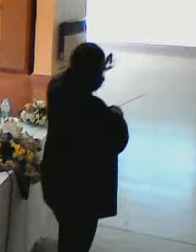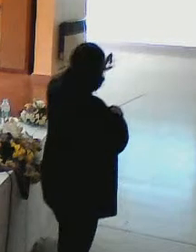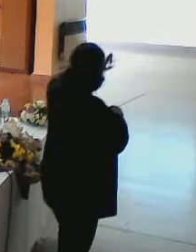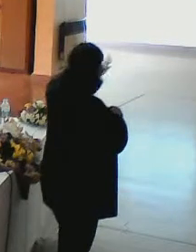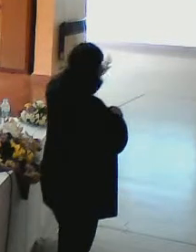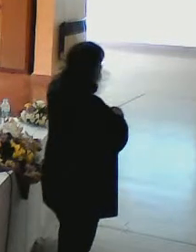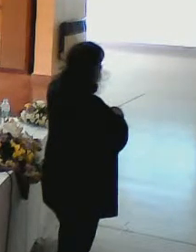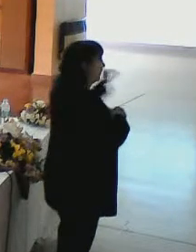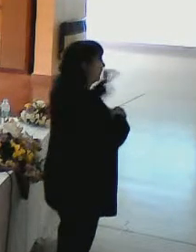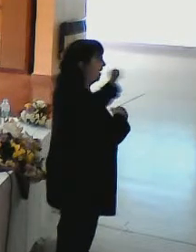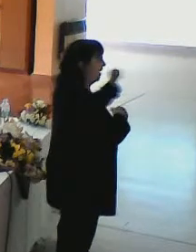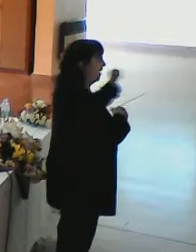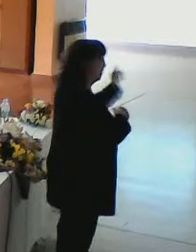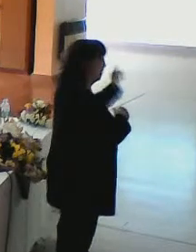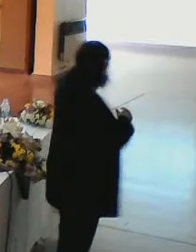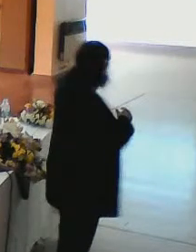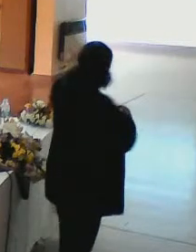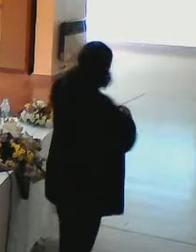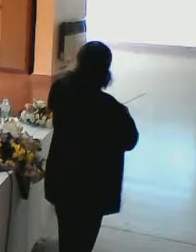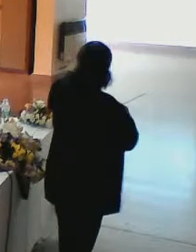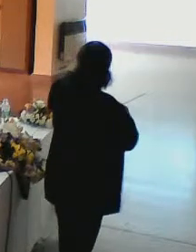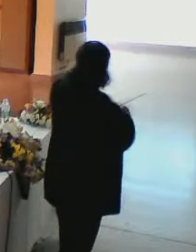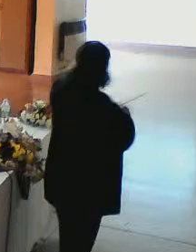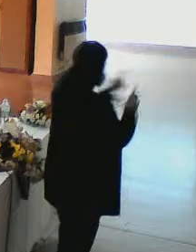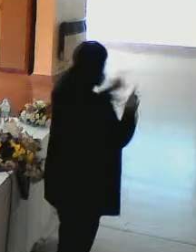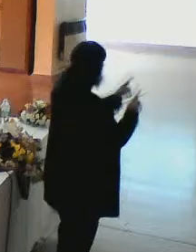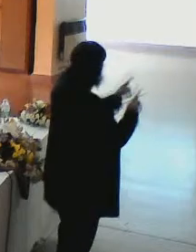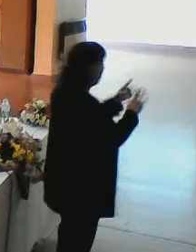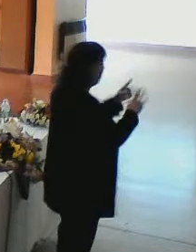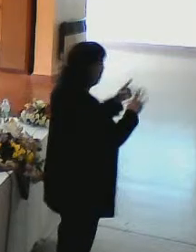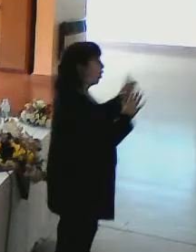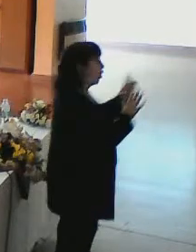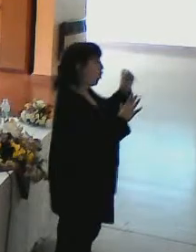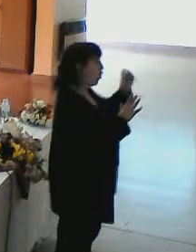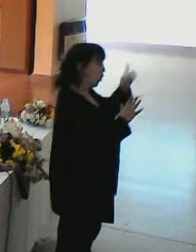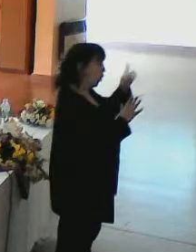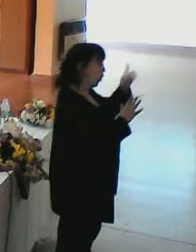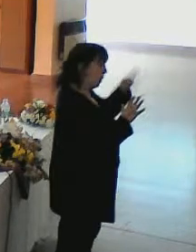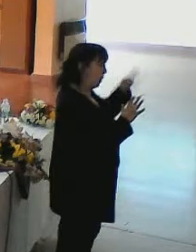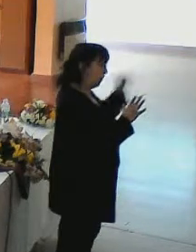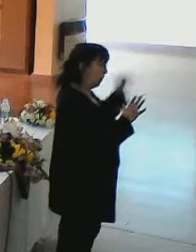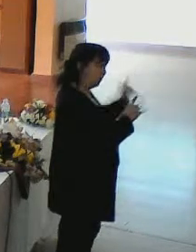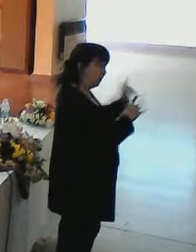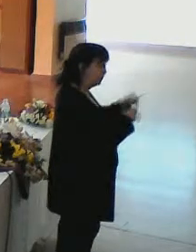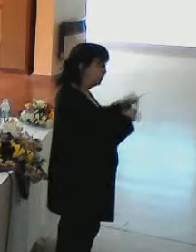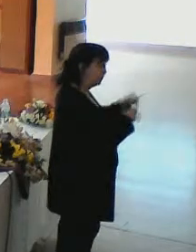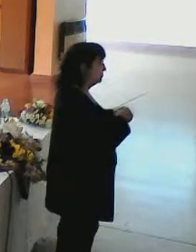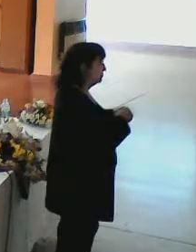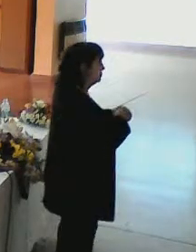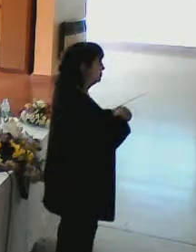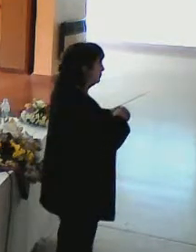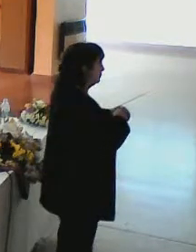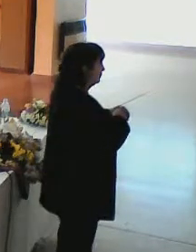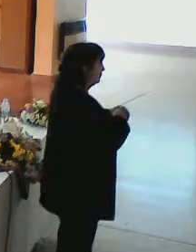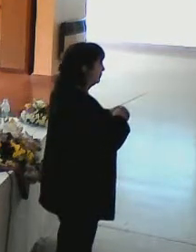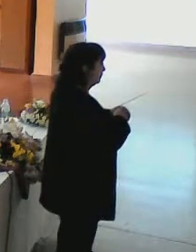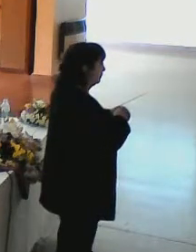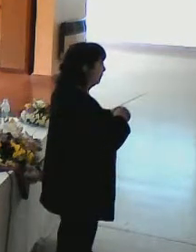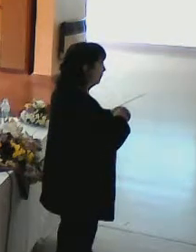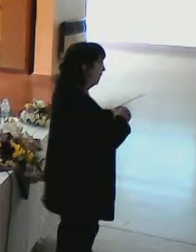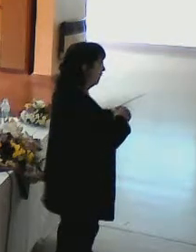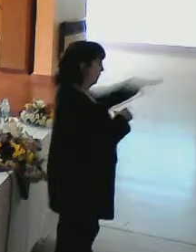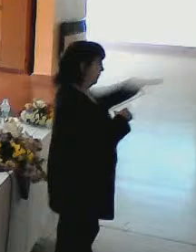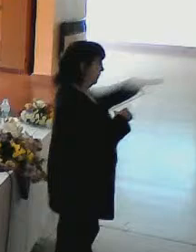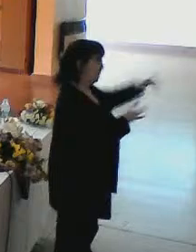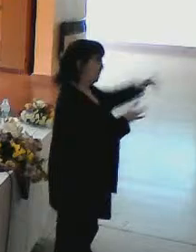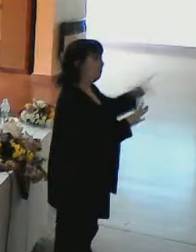difícil por todas estas cosas que habíamos venido hablando. Por otro lado, existen cuadros que dan los mismos